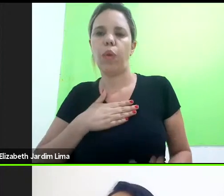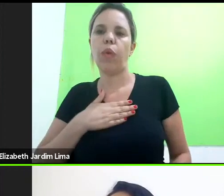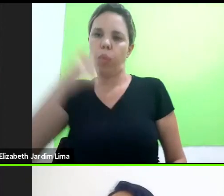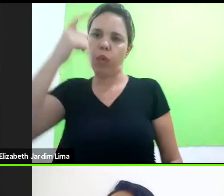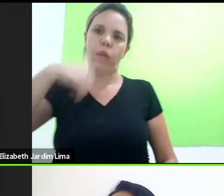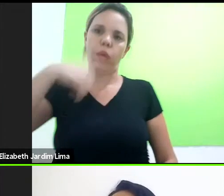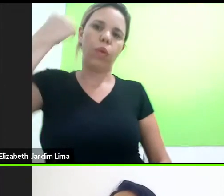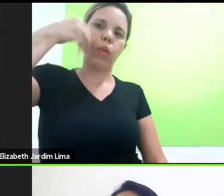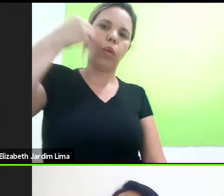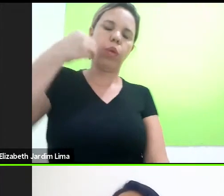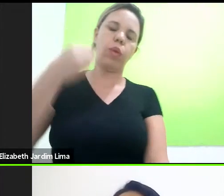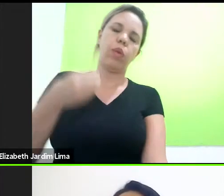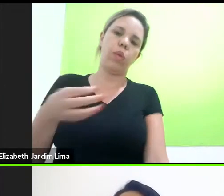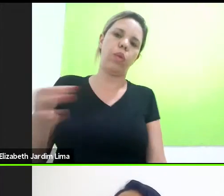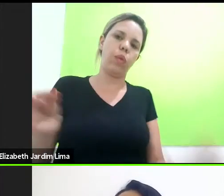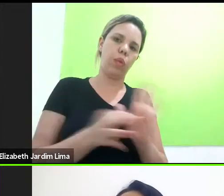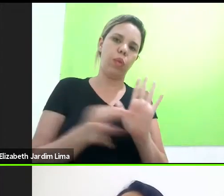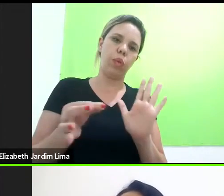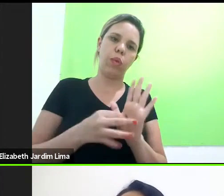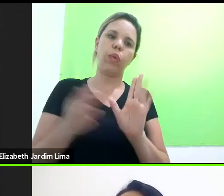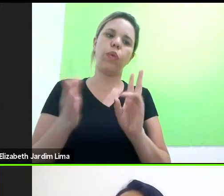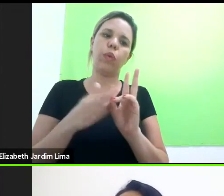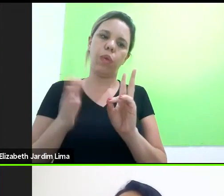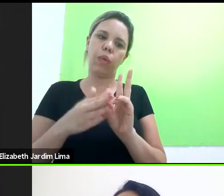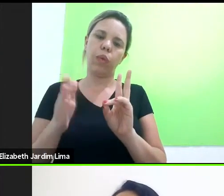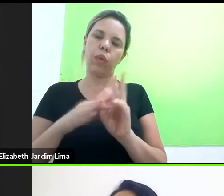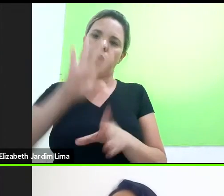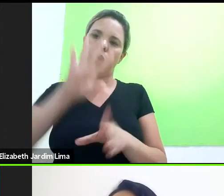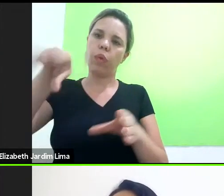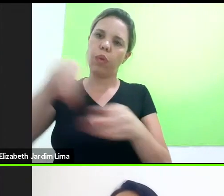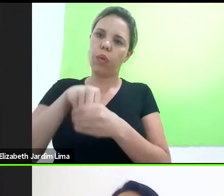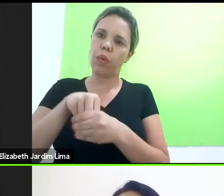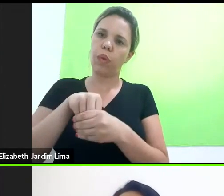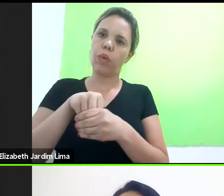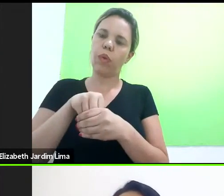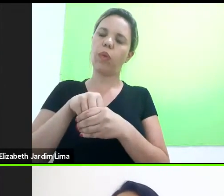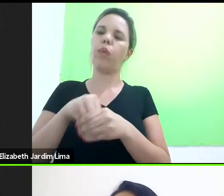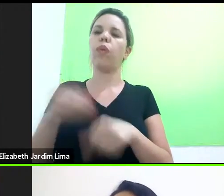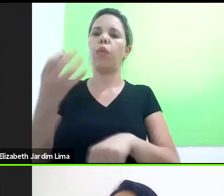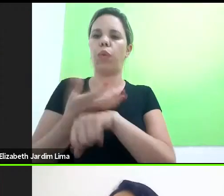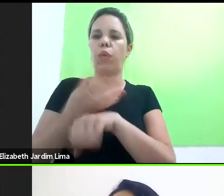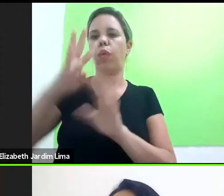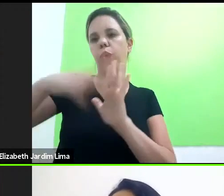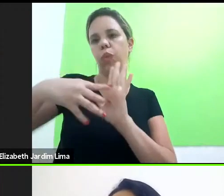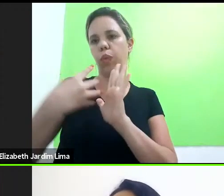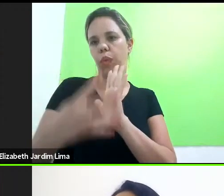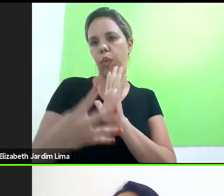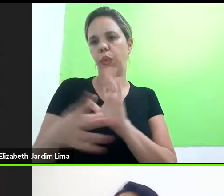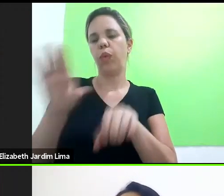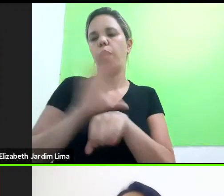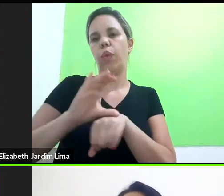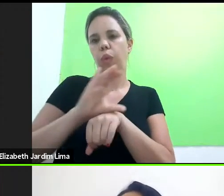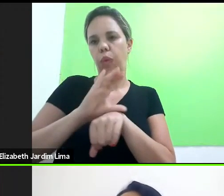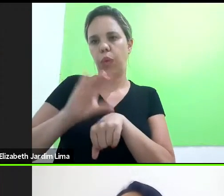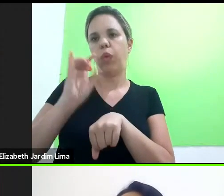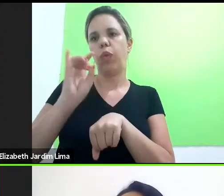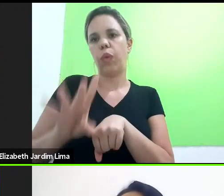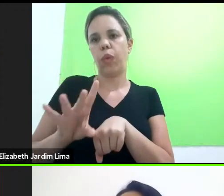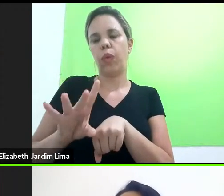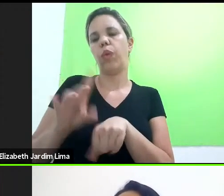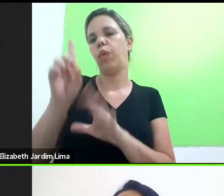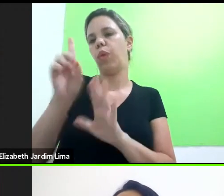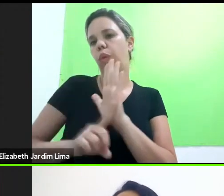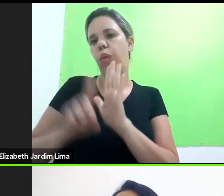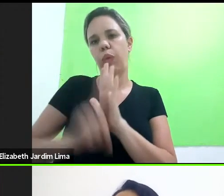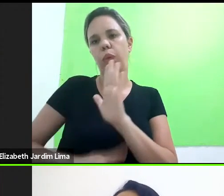ponto de vista indígena, né, insira apenas nas ementas de vocês na área de constitucional, né, sobre os direitos